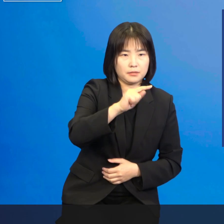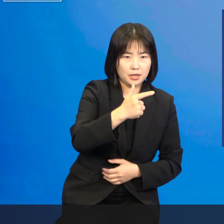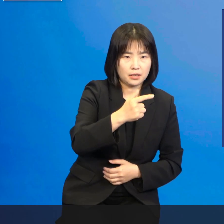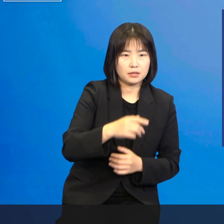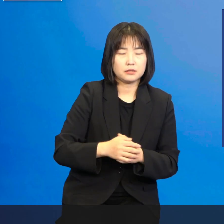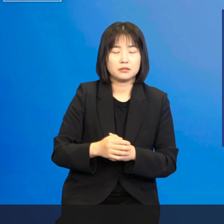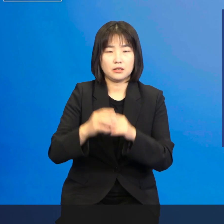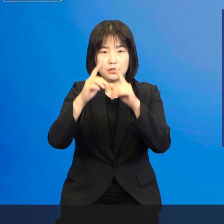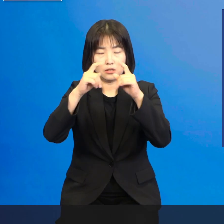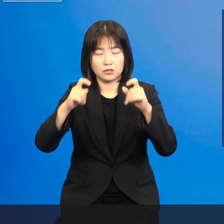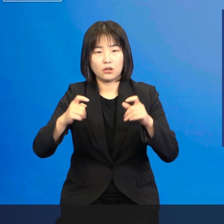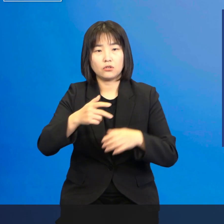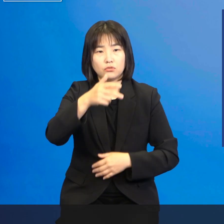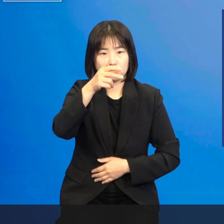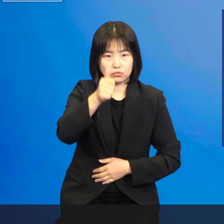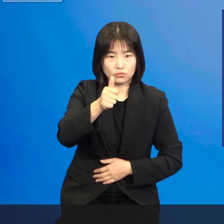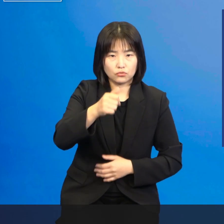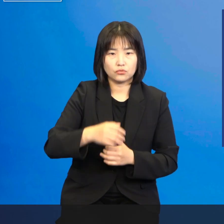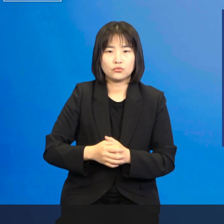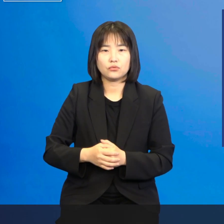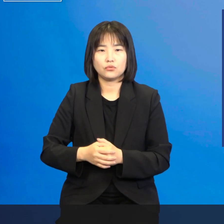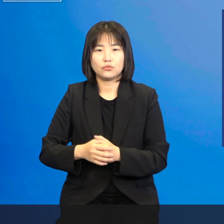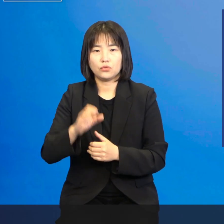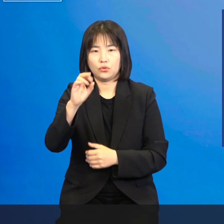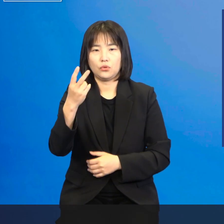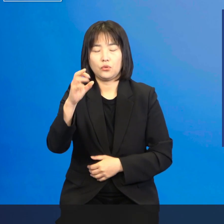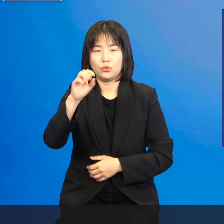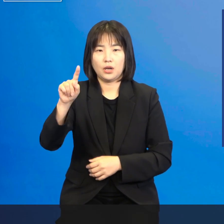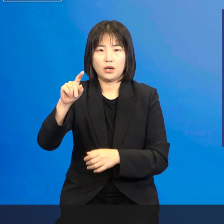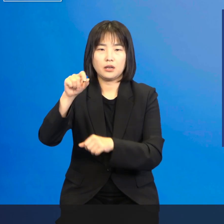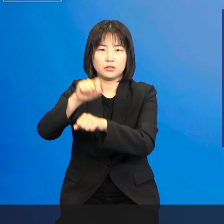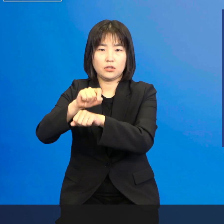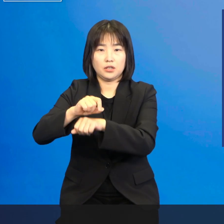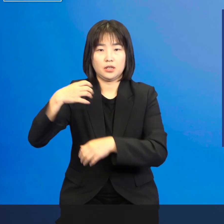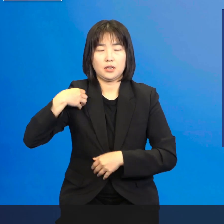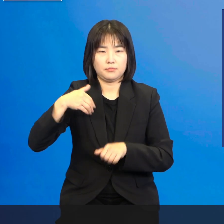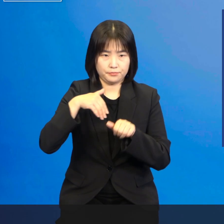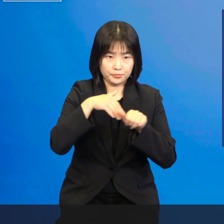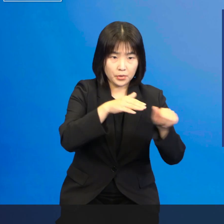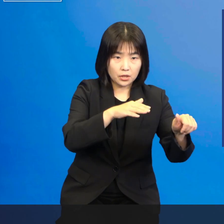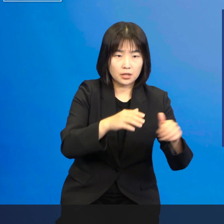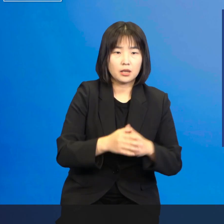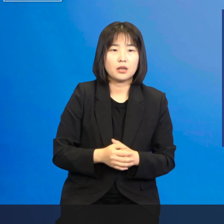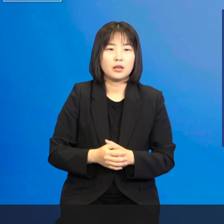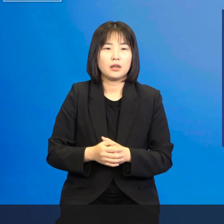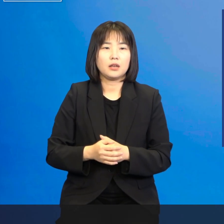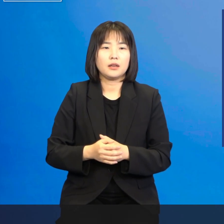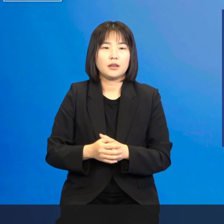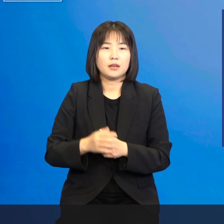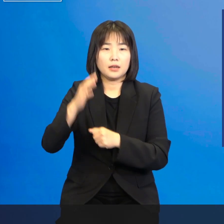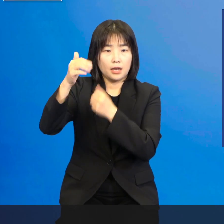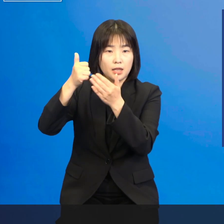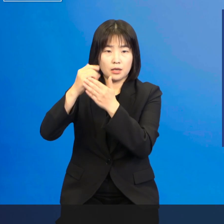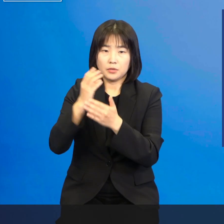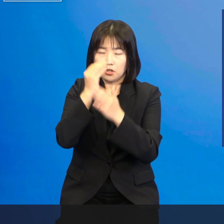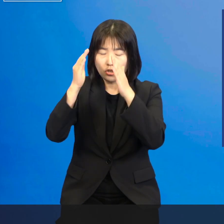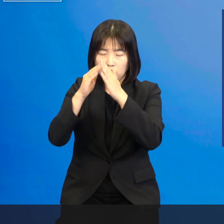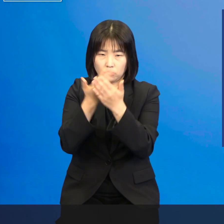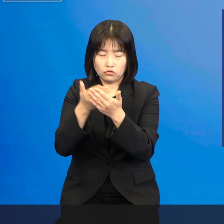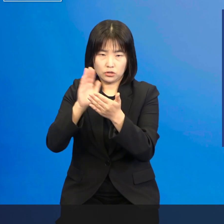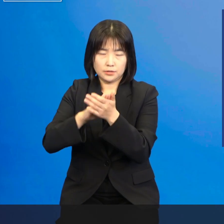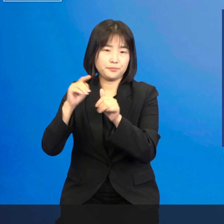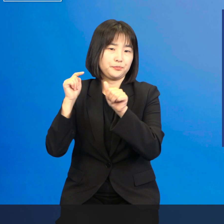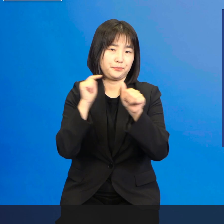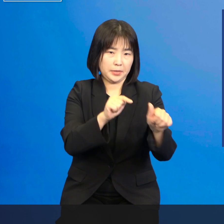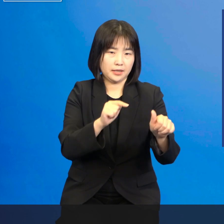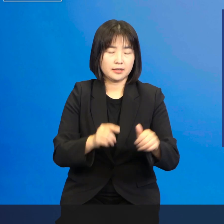아들 사방과 마아세야 성주와 요아하스의 아들 요아 서기관을 보내서 주 그의 하나님의